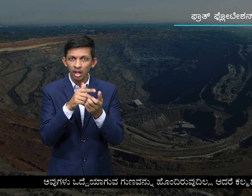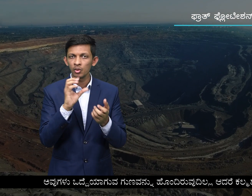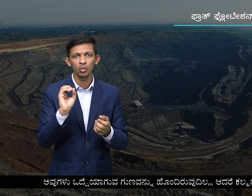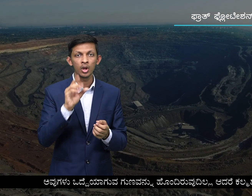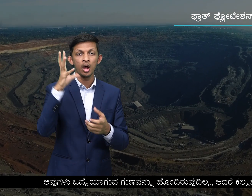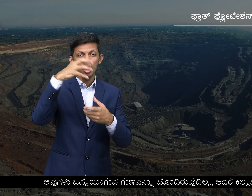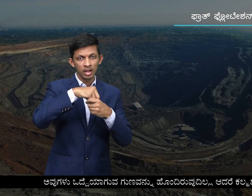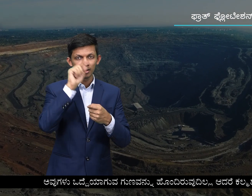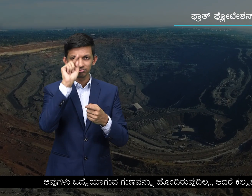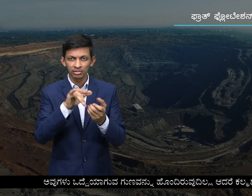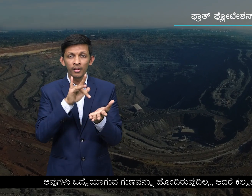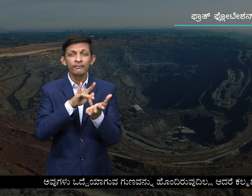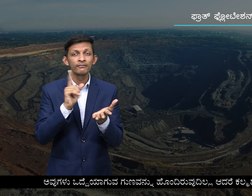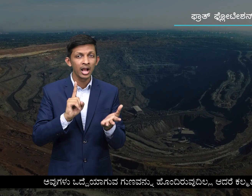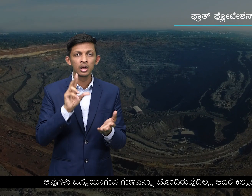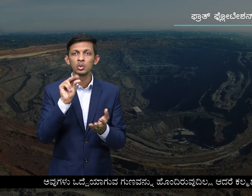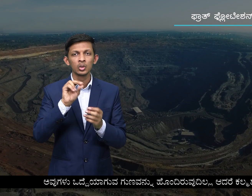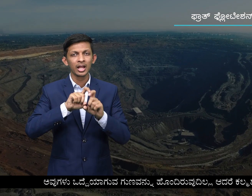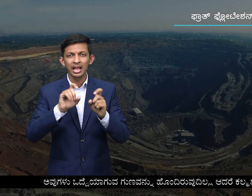ಆದರೆ ಕಲ್ಮಶಗಳು ತೇವವಾಗಿರುತ್ತೆ.